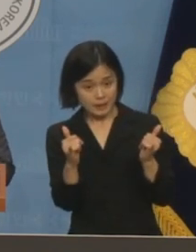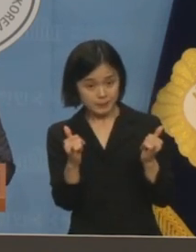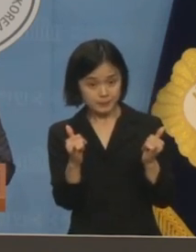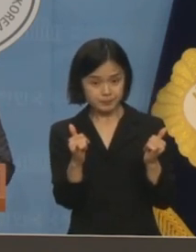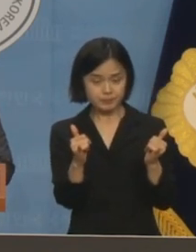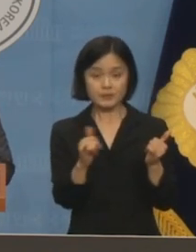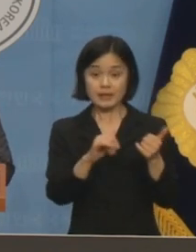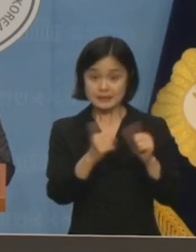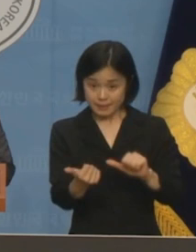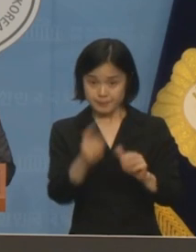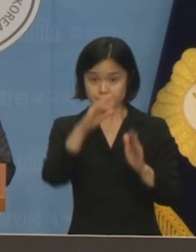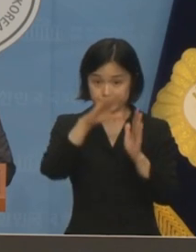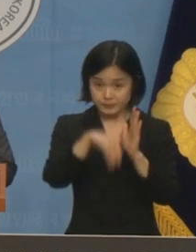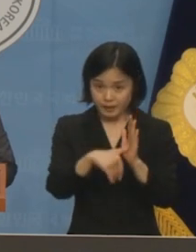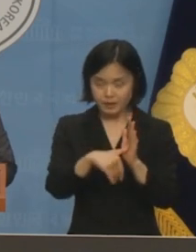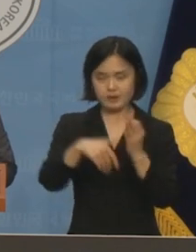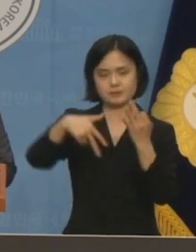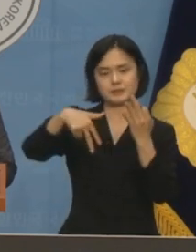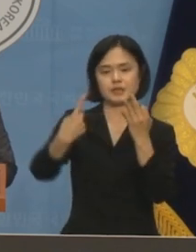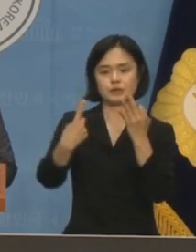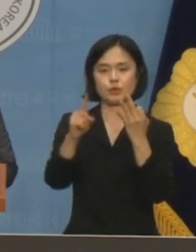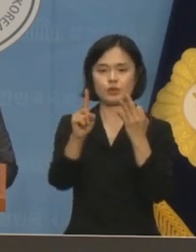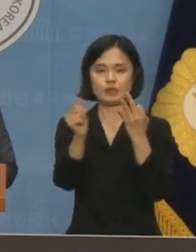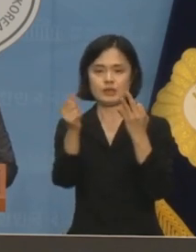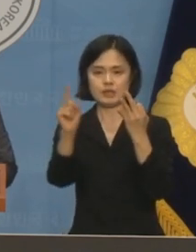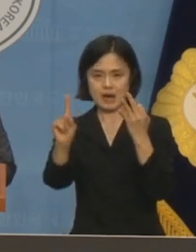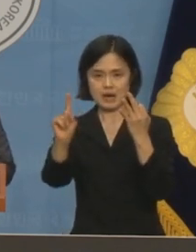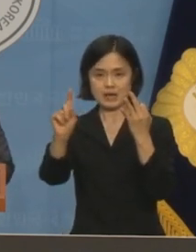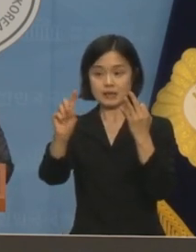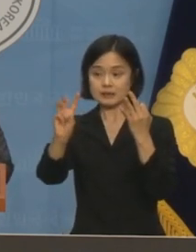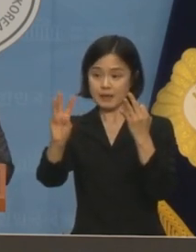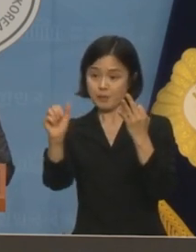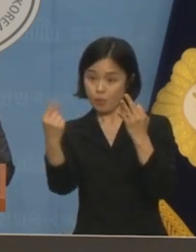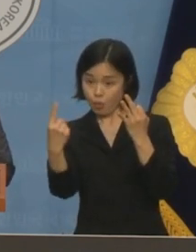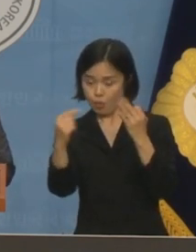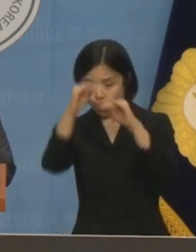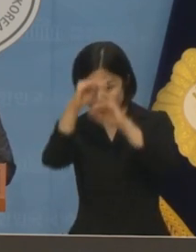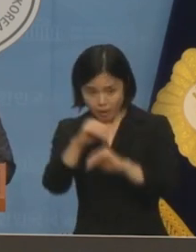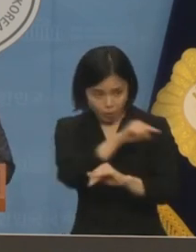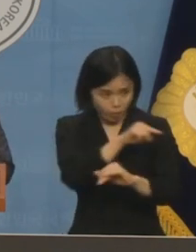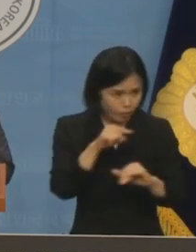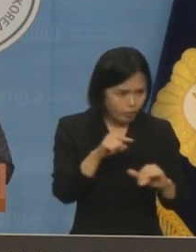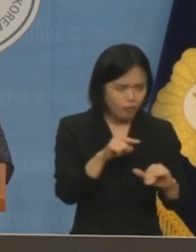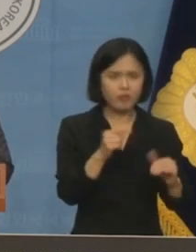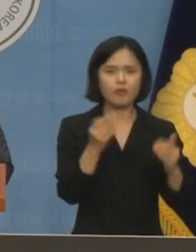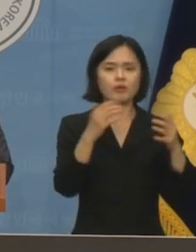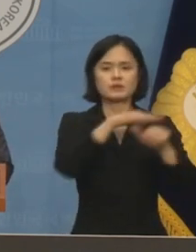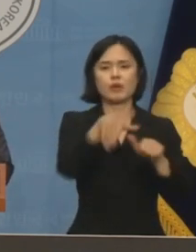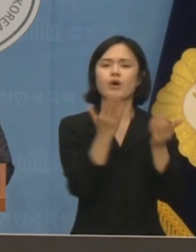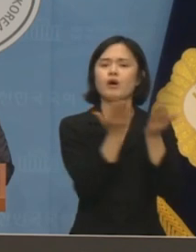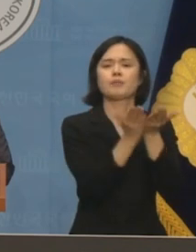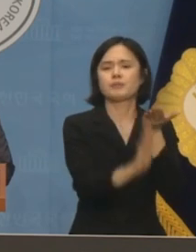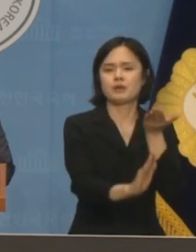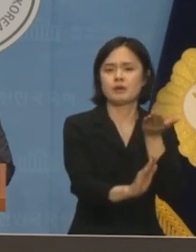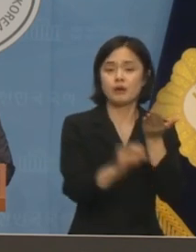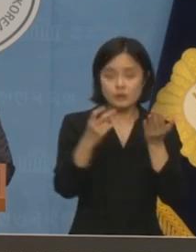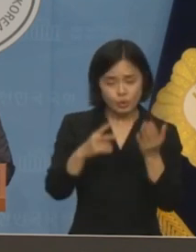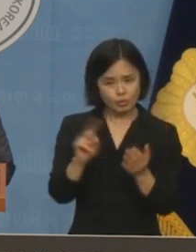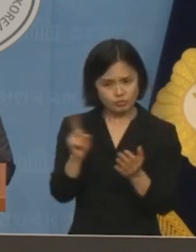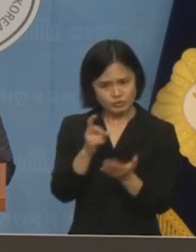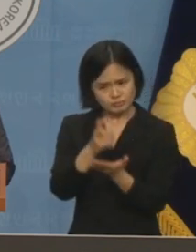법률 14조 1항 3호 남호과 5호에도 해당되지 않습니다. 상훈법 제13조에도 해당되지